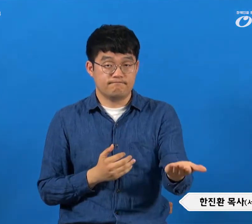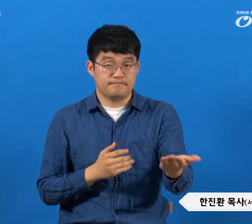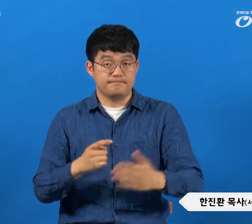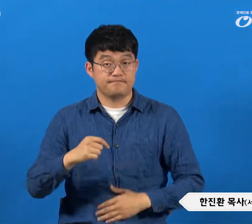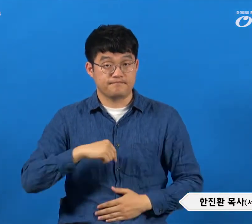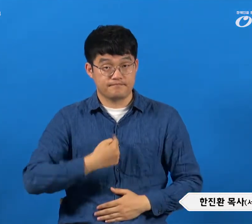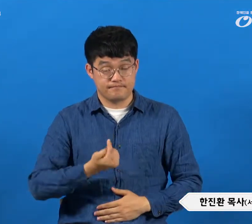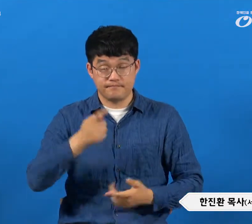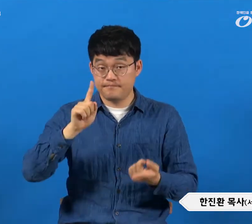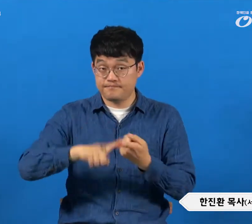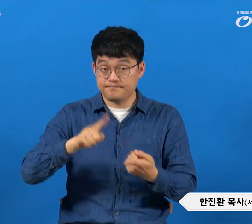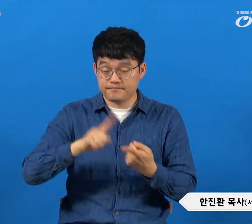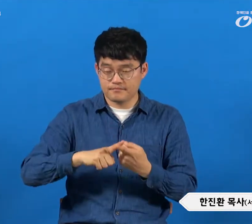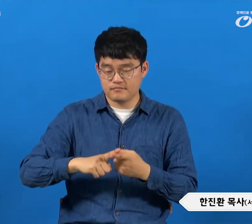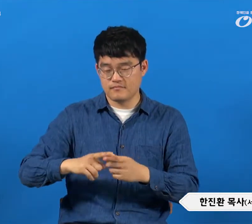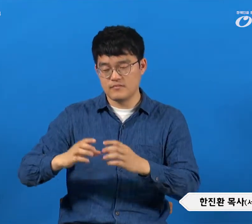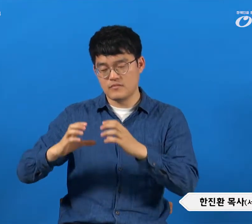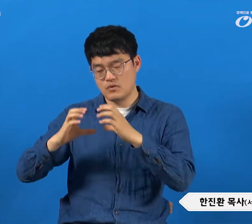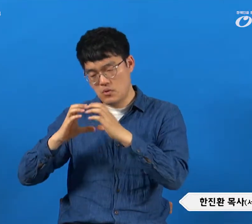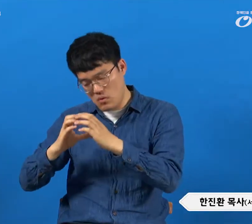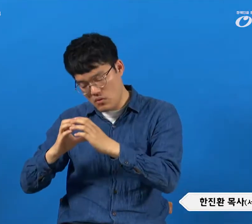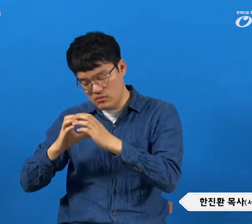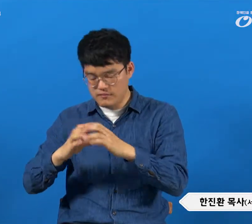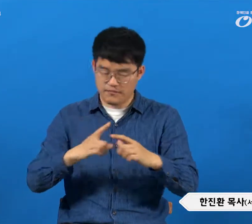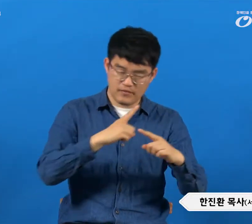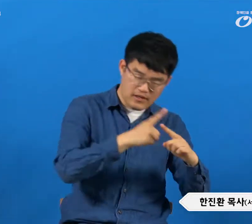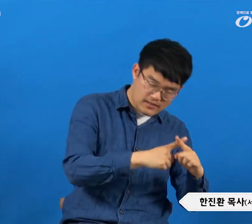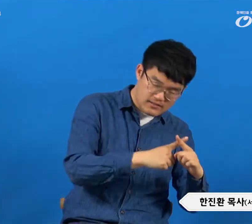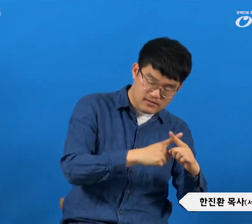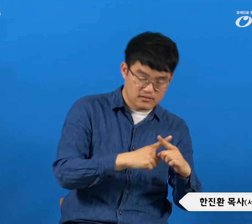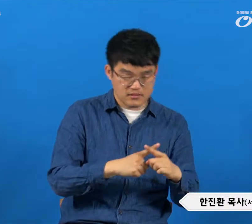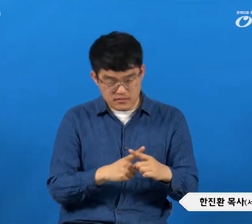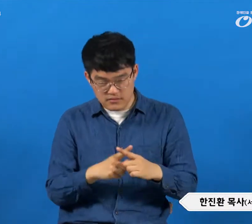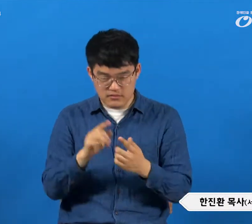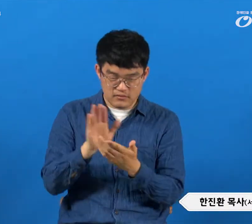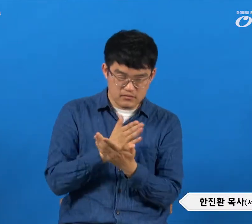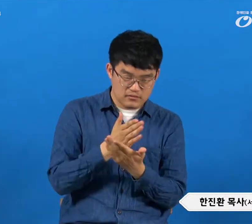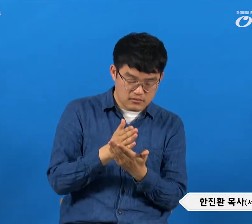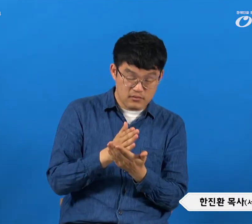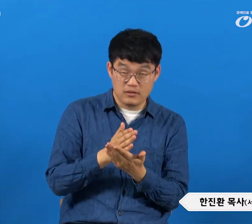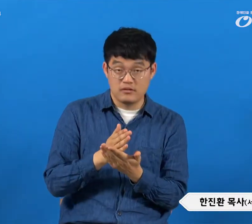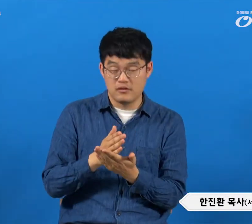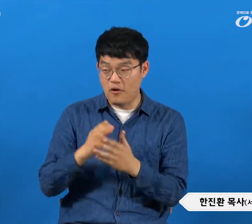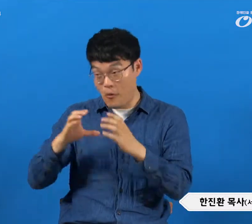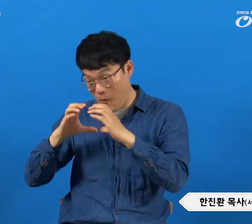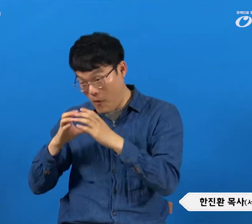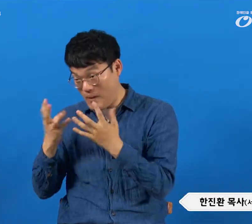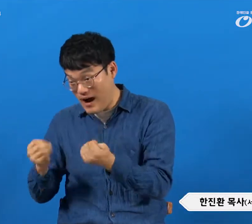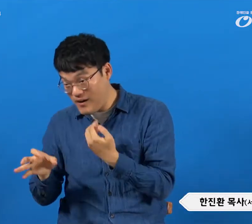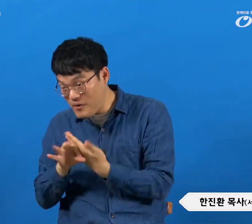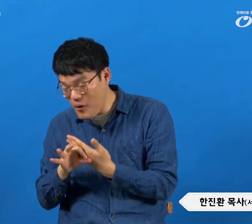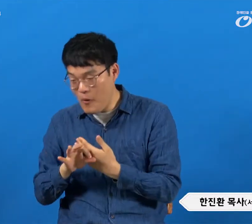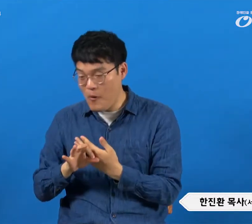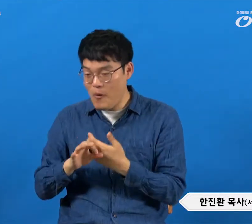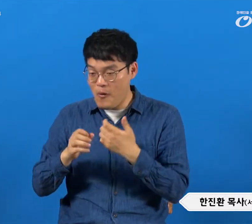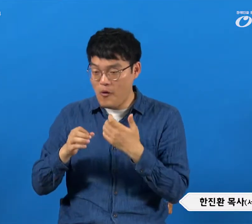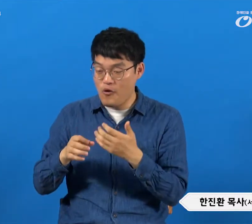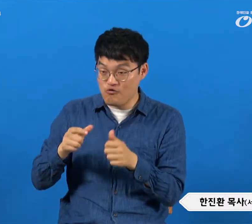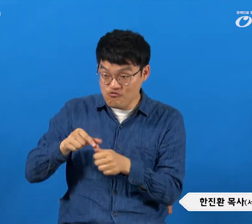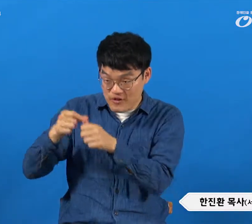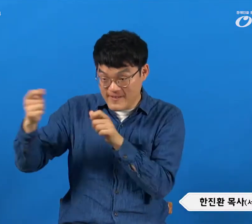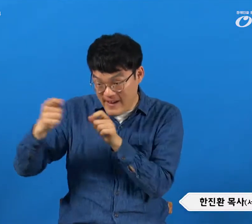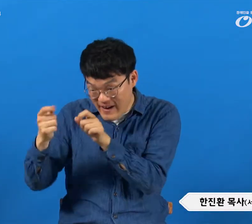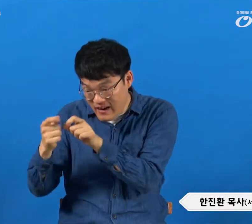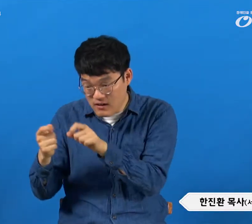여러분, 자신에 대해서 공표, 꼬표 치지 마십시오. 공표 조금 더 많으면 구원의 자리에 좀 더 가까이